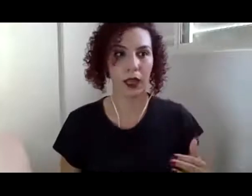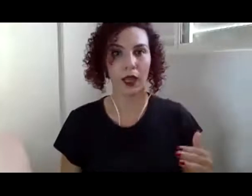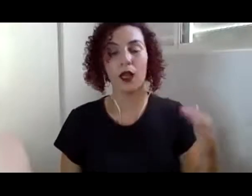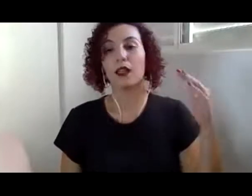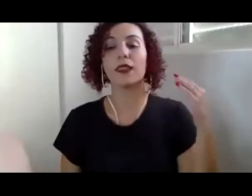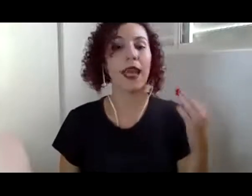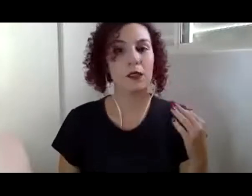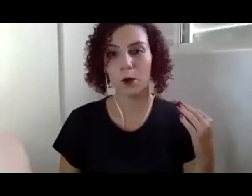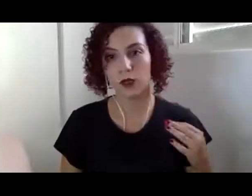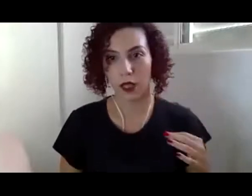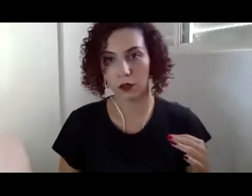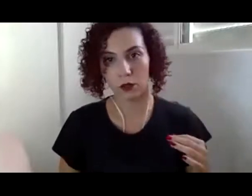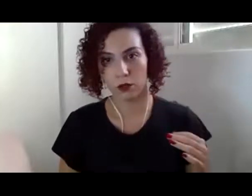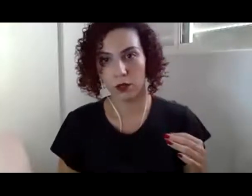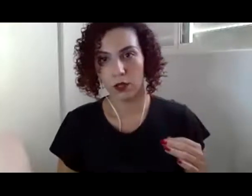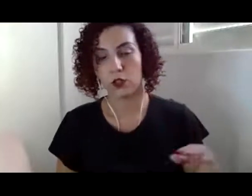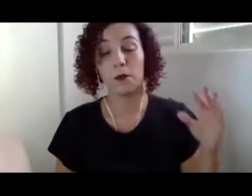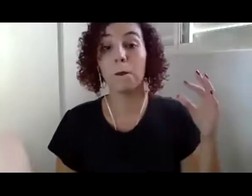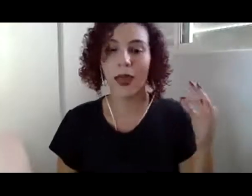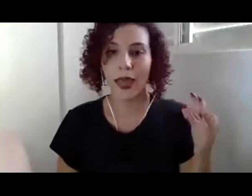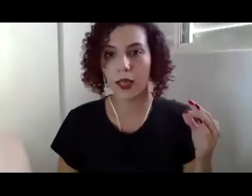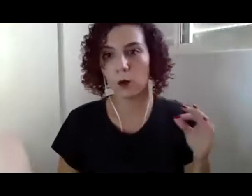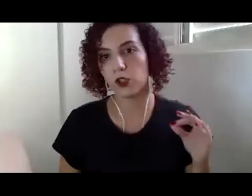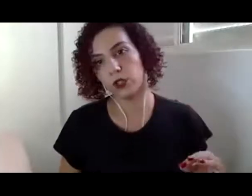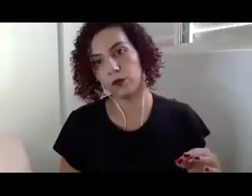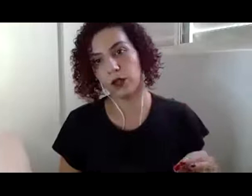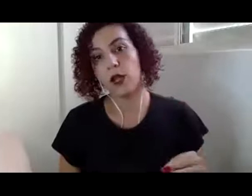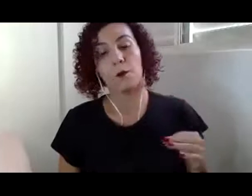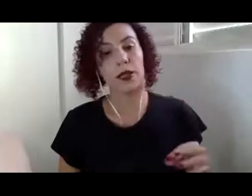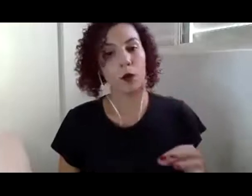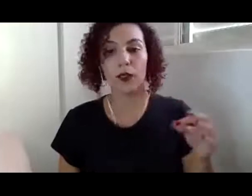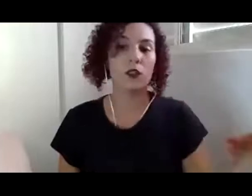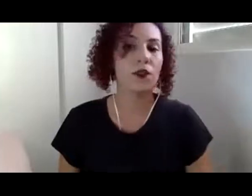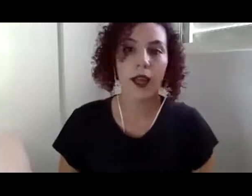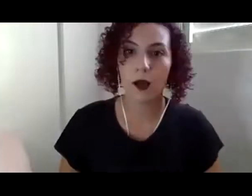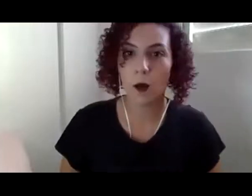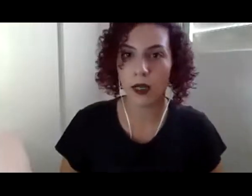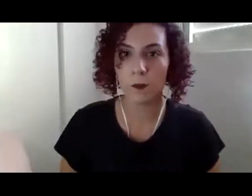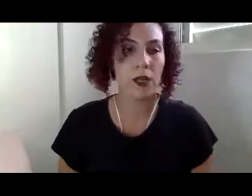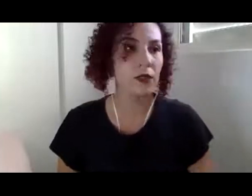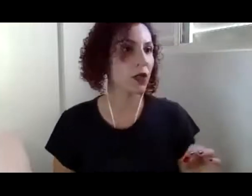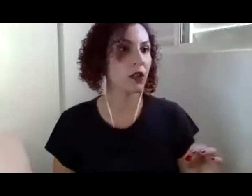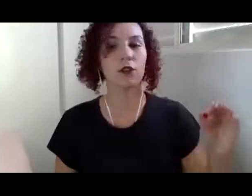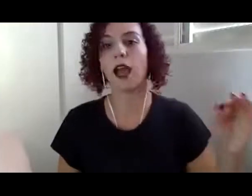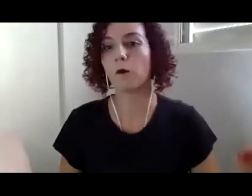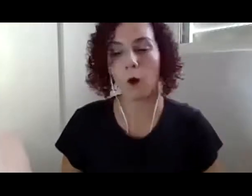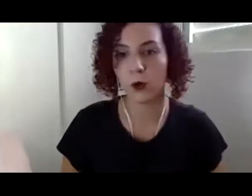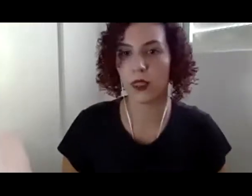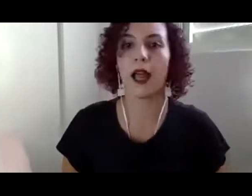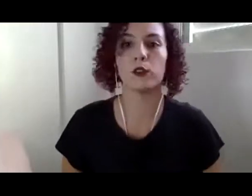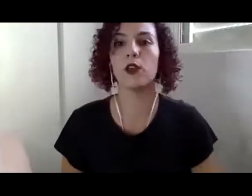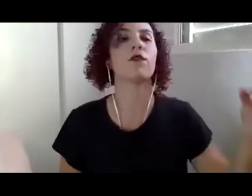Então, eu posso ter 10% de perda auditiva, mas eu me identificar com a Libras, eu me identificar